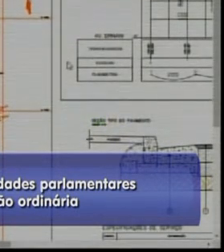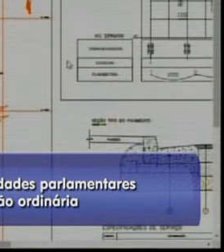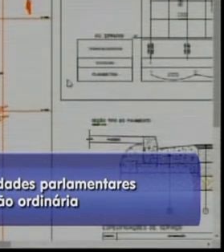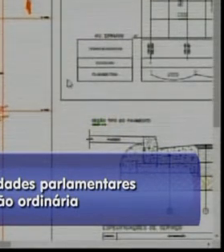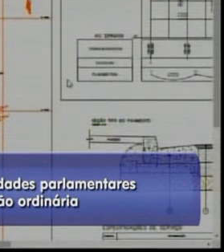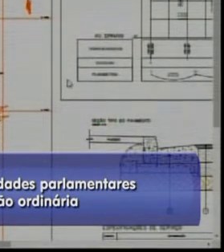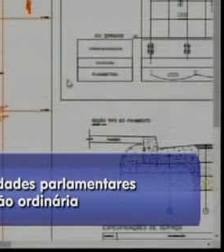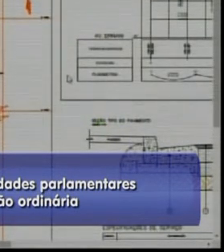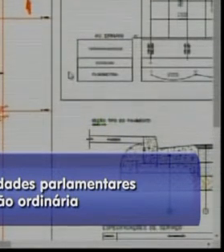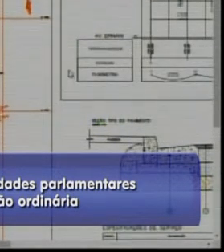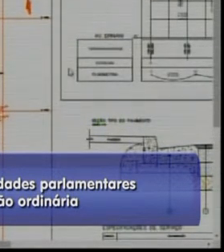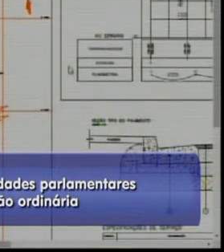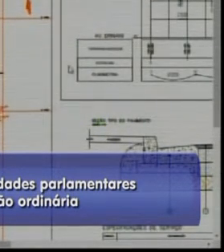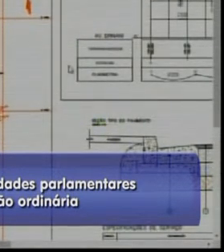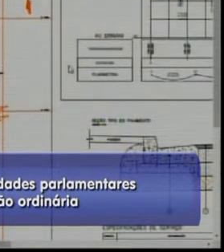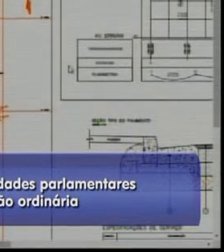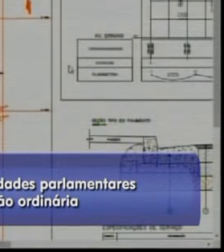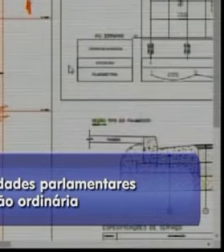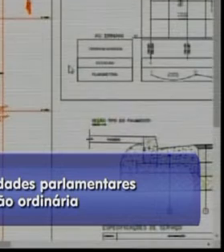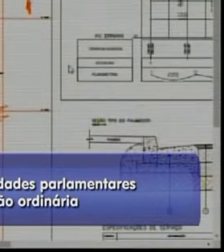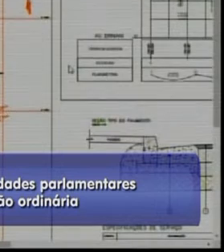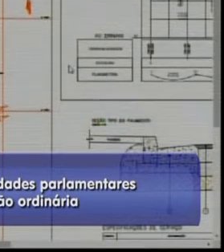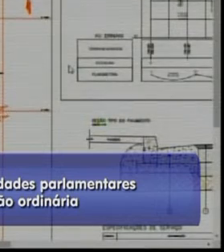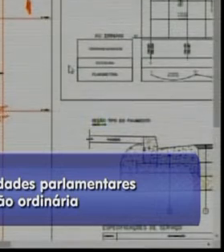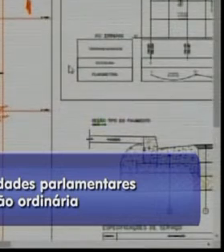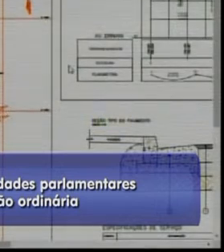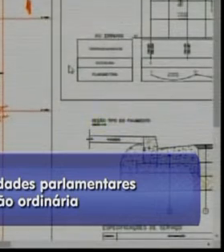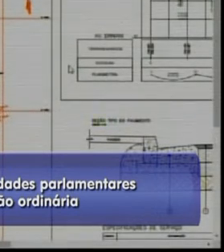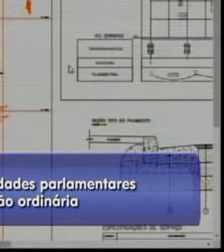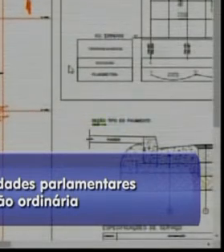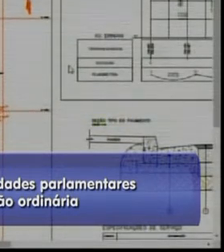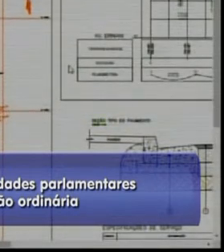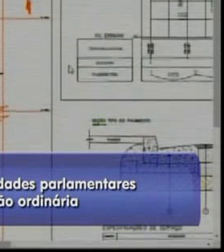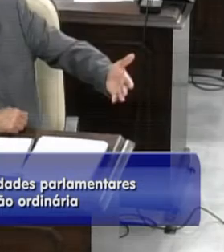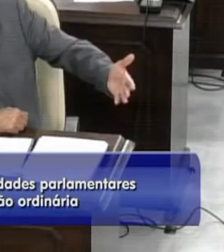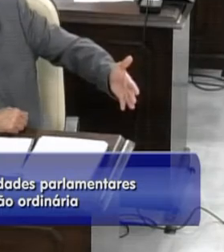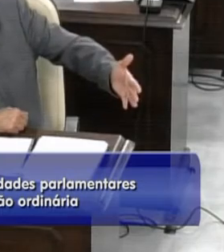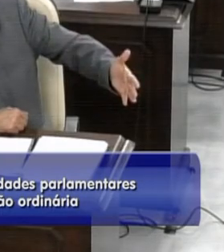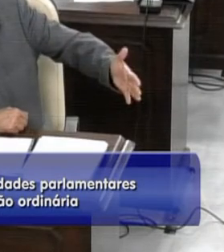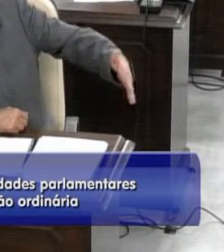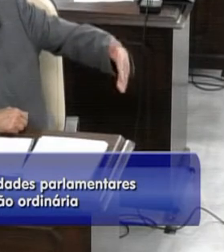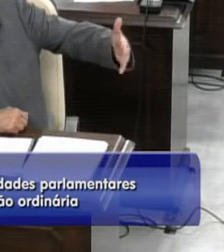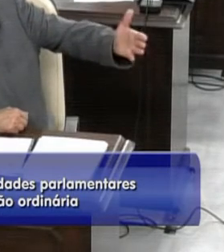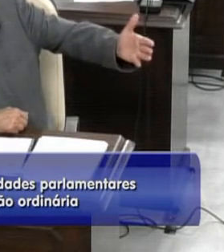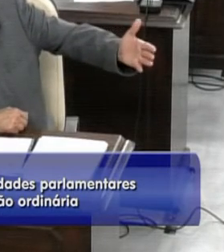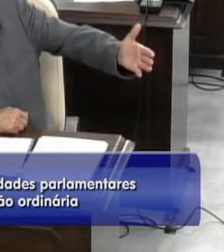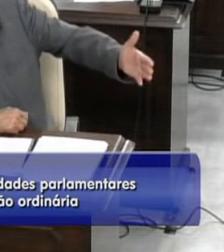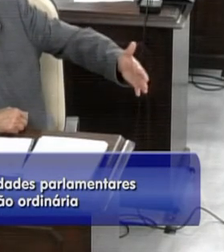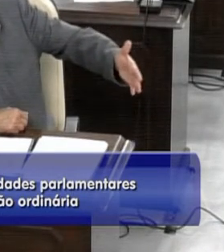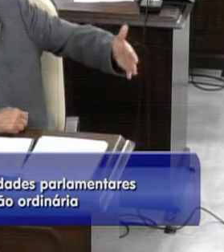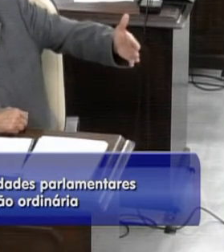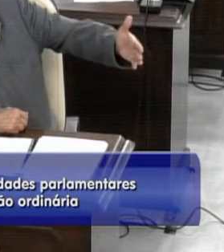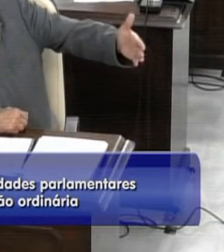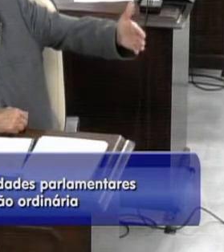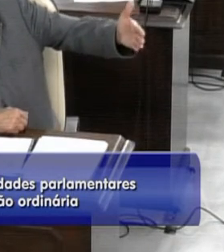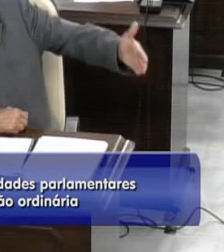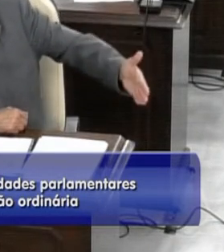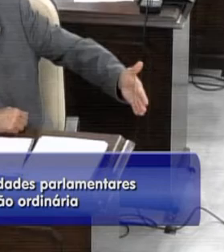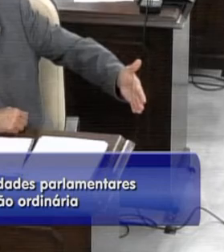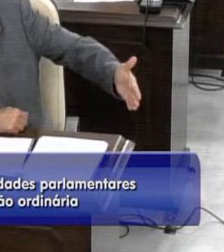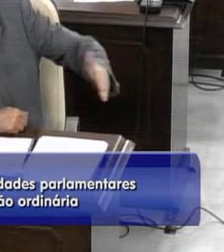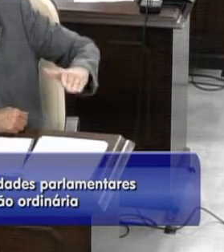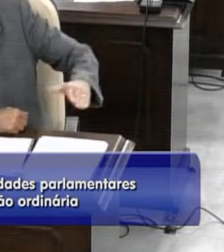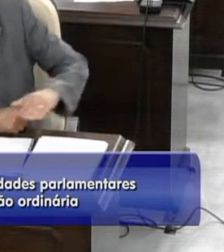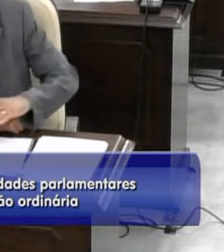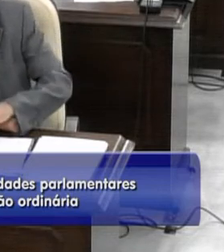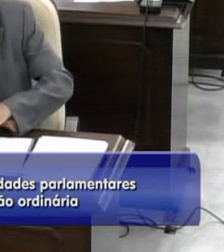fizer paliativo, corre o risco de gastar dinheiro. Então, tem que gastar mais. É uma obra de quase R$1 milhão para poder